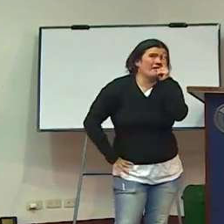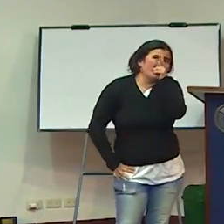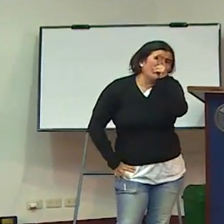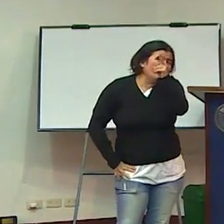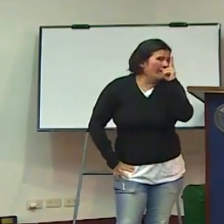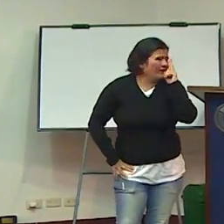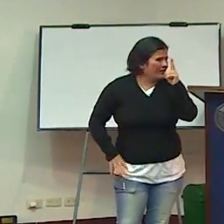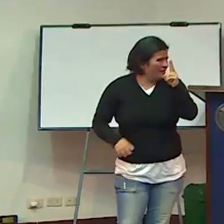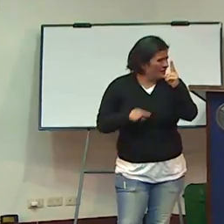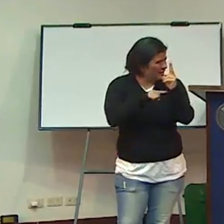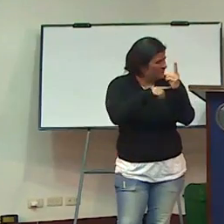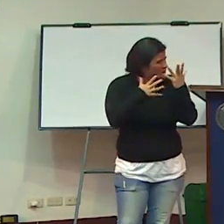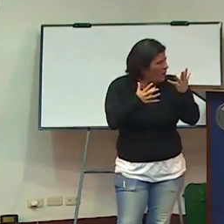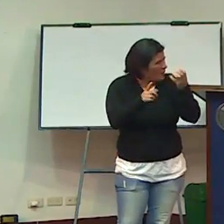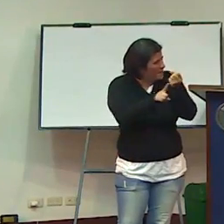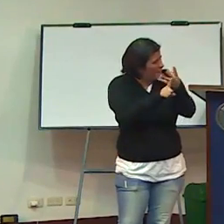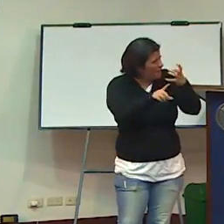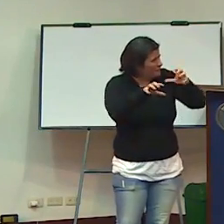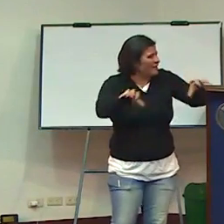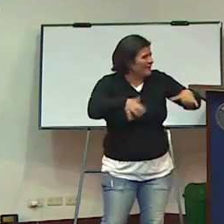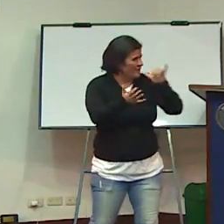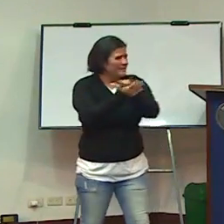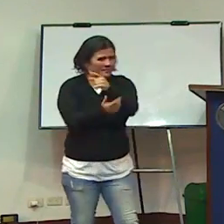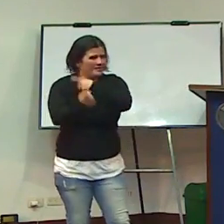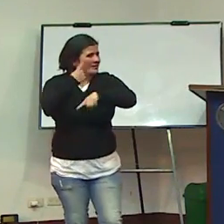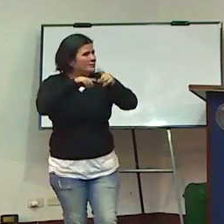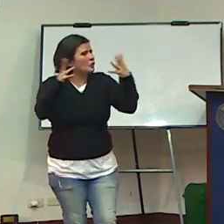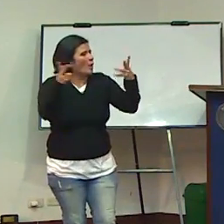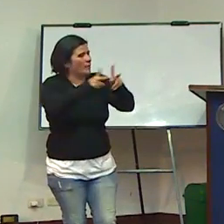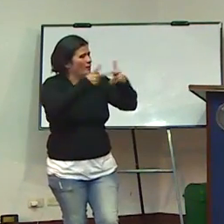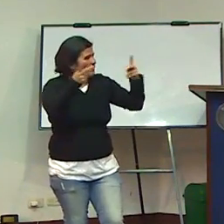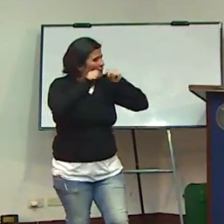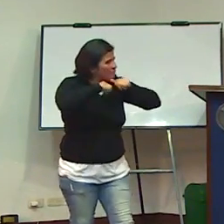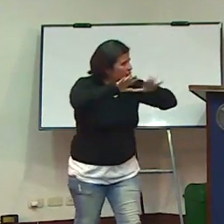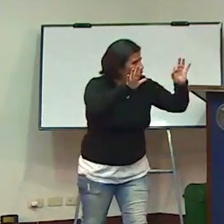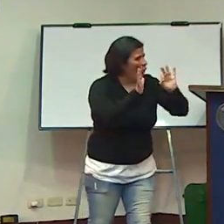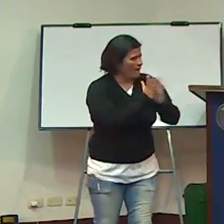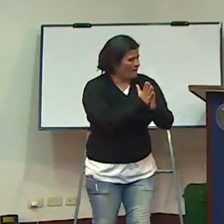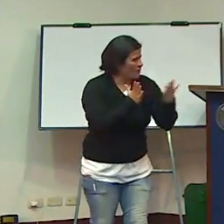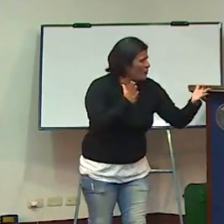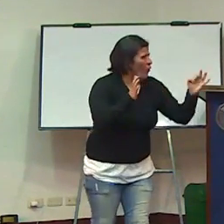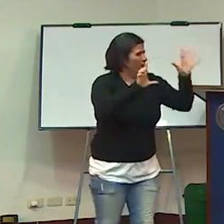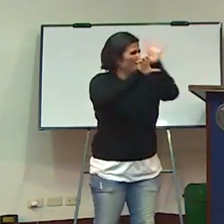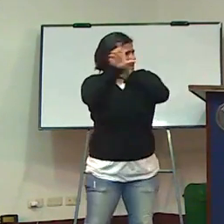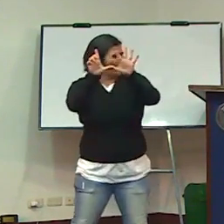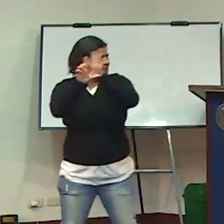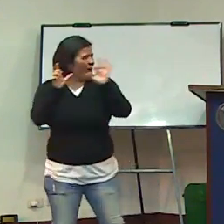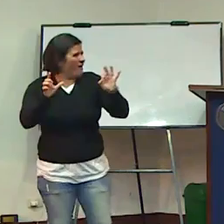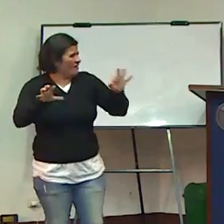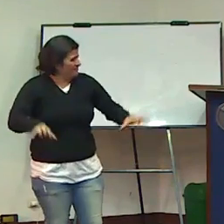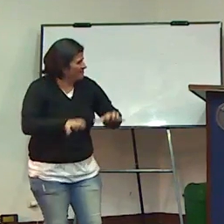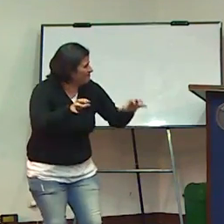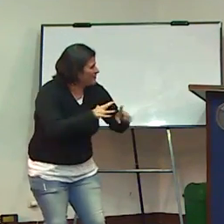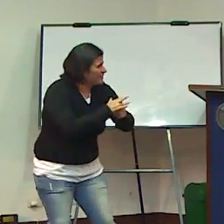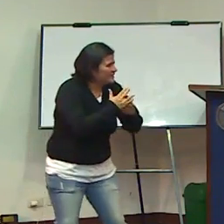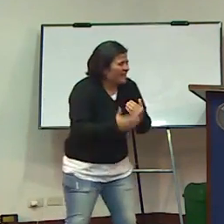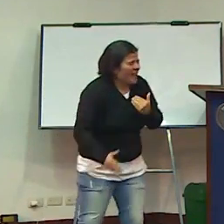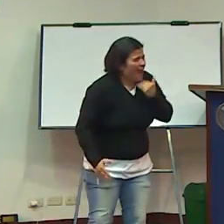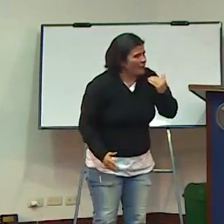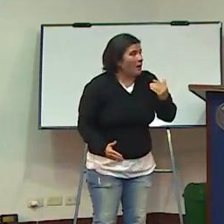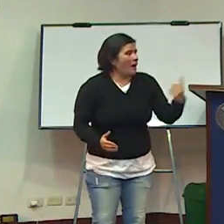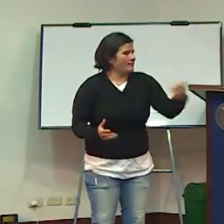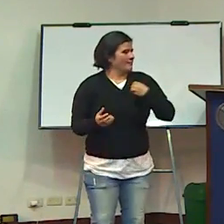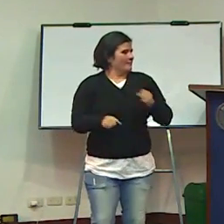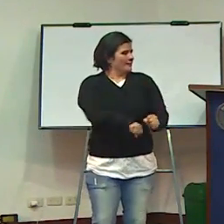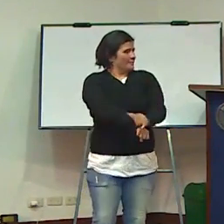parecía que como que los sordos veíamos lo mismo discurso, pero no era algo impactante, ¿sí? Que nosotros lo evidenciáramos y que para